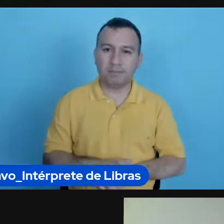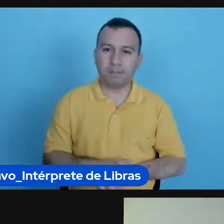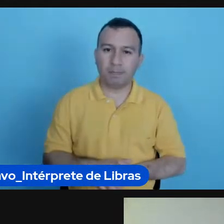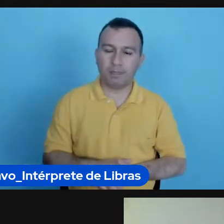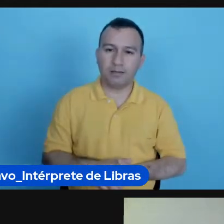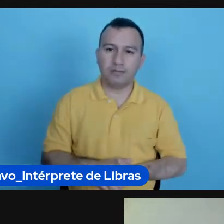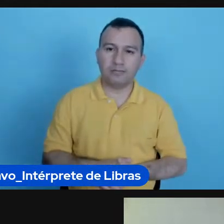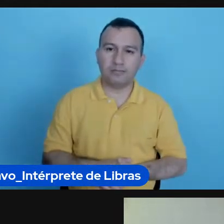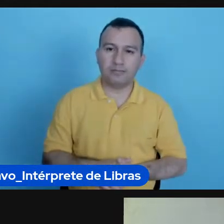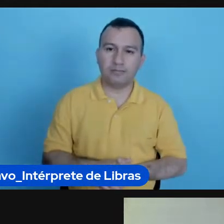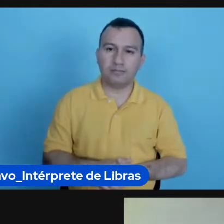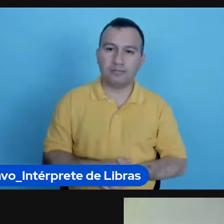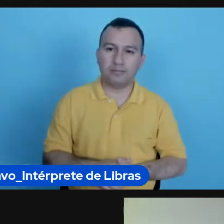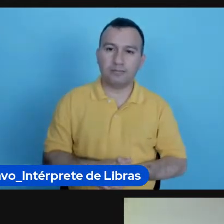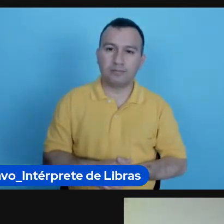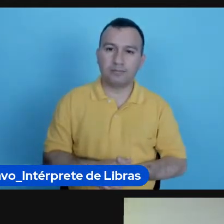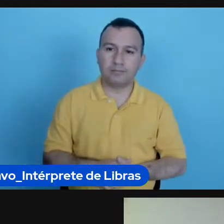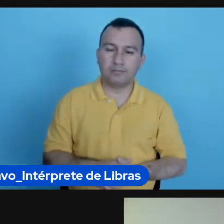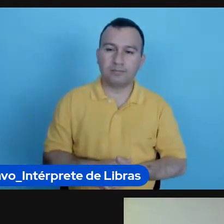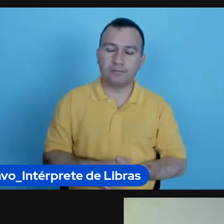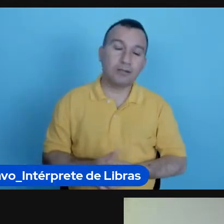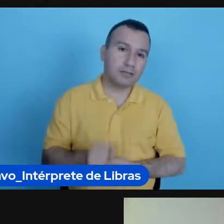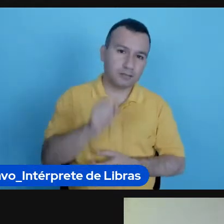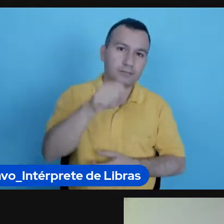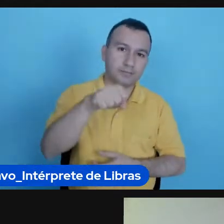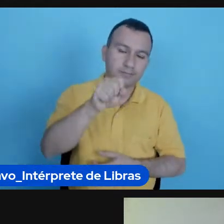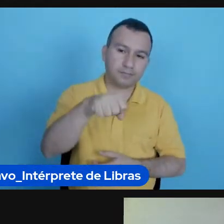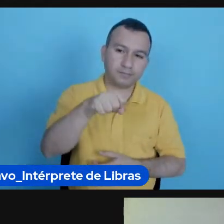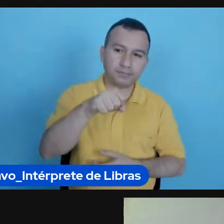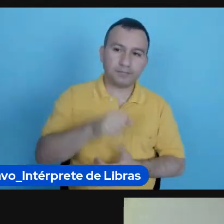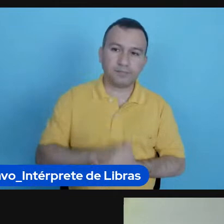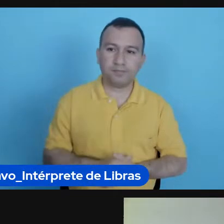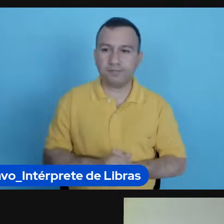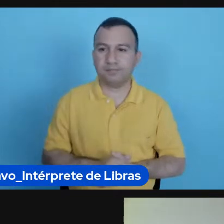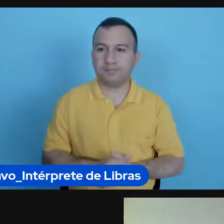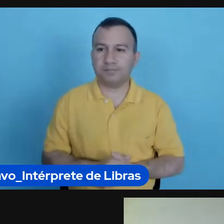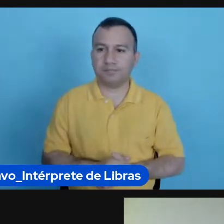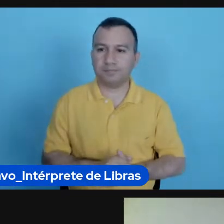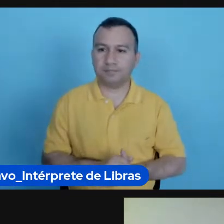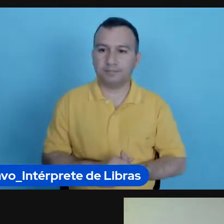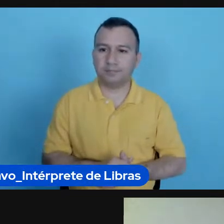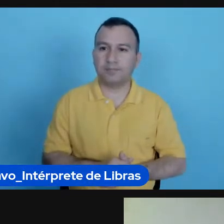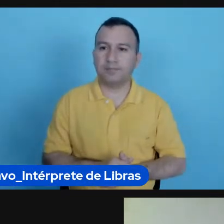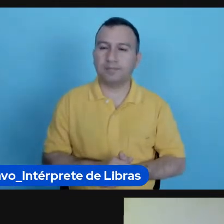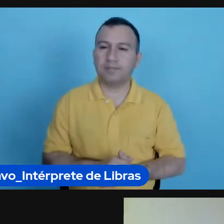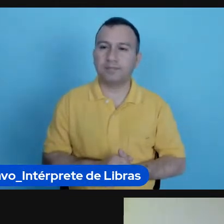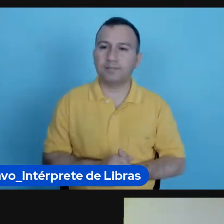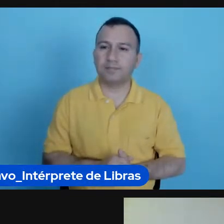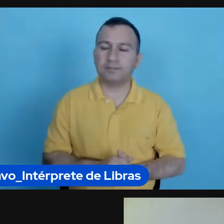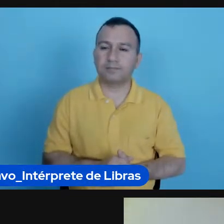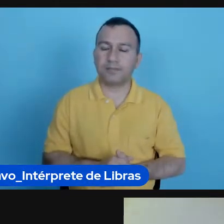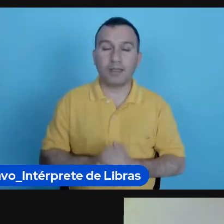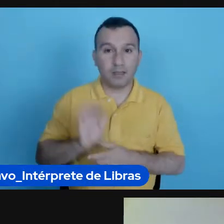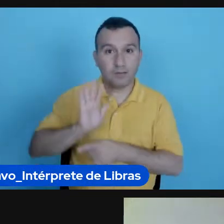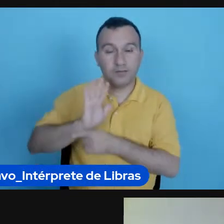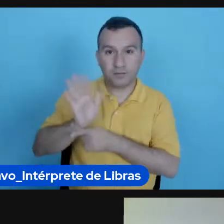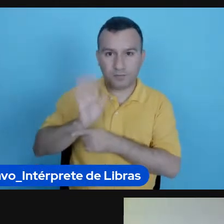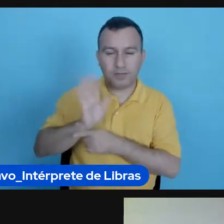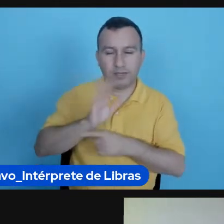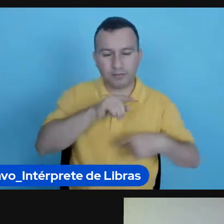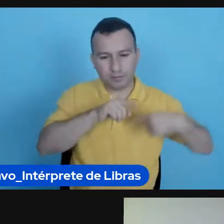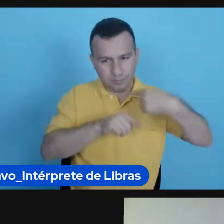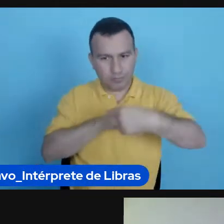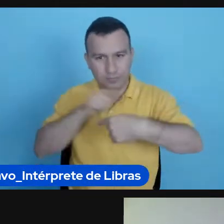Sim, um outro comentário, já na parte escolar, de segundos. Os vídeos, né, posteriores,